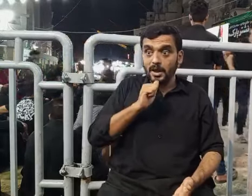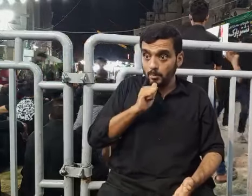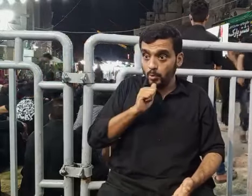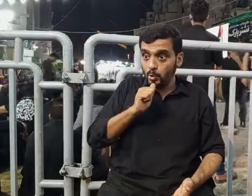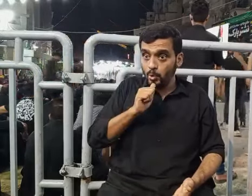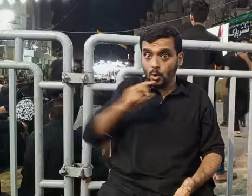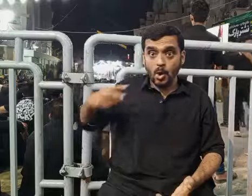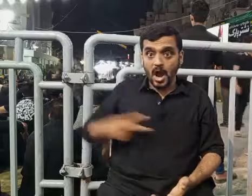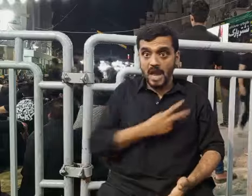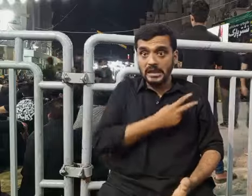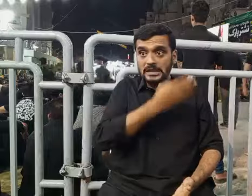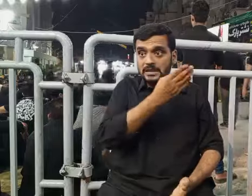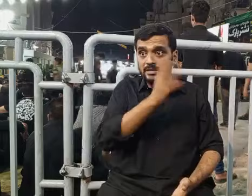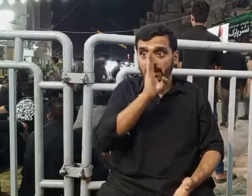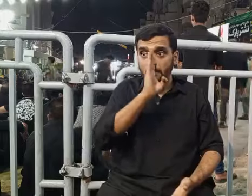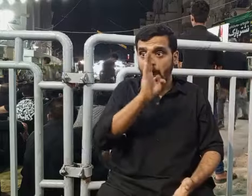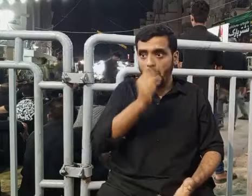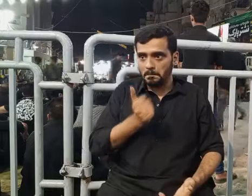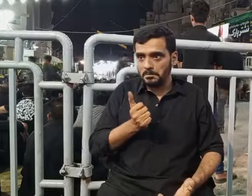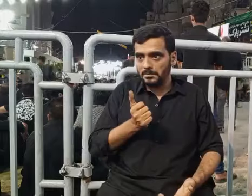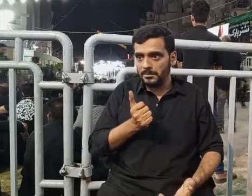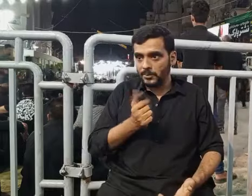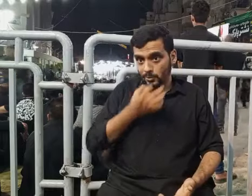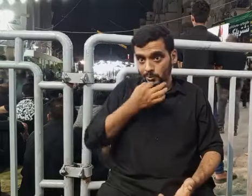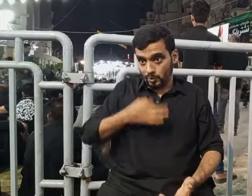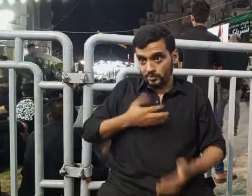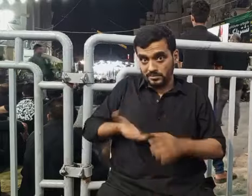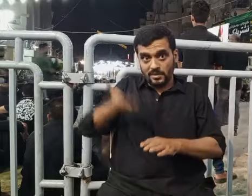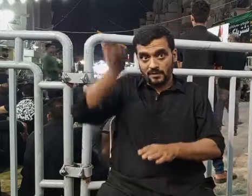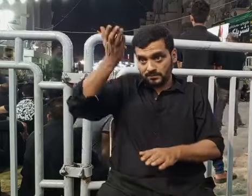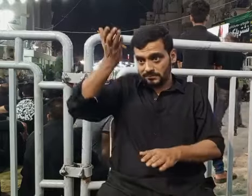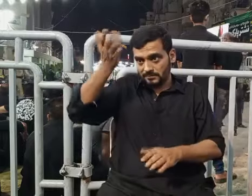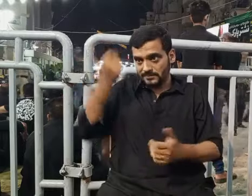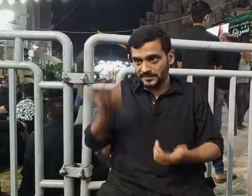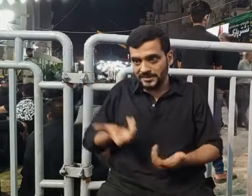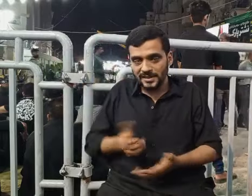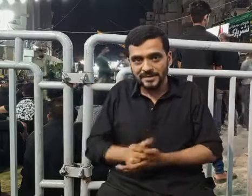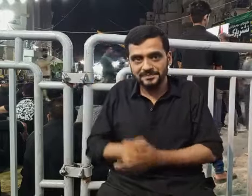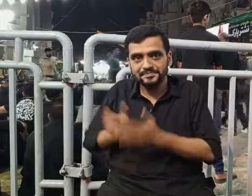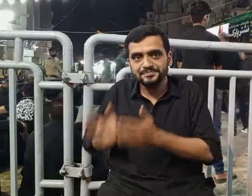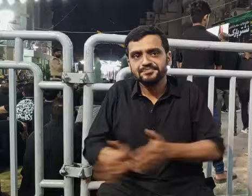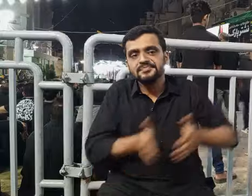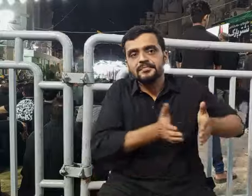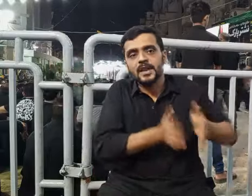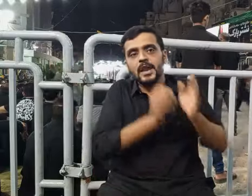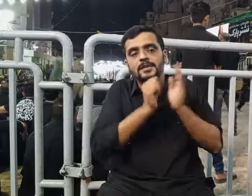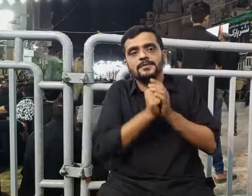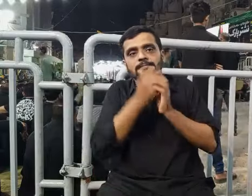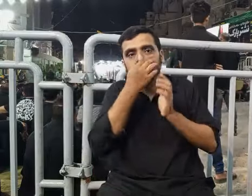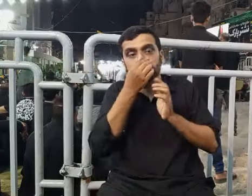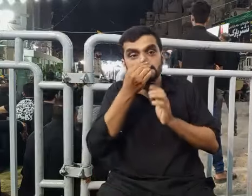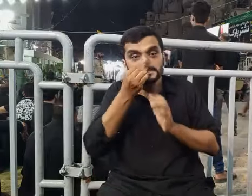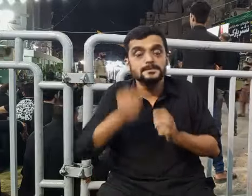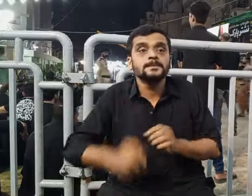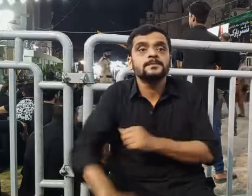اول حضرت موسیٰ نے کہا کہ پروردگار چلا تو جاؤں گا لیکن وہ میں نے بنی اسرائیل میں سے ایک کو مار دیا تھا بھوکا مار دیا تو